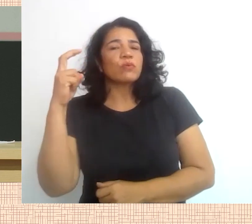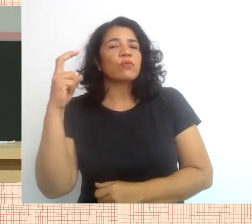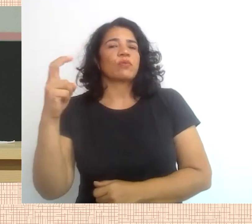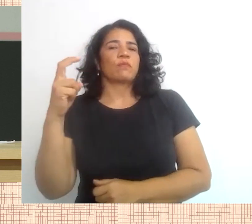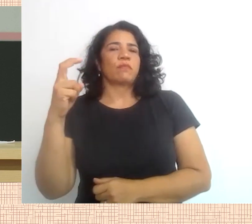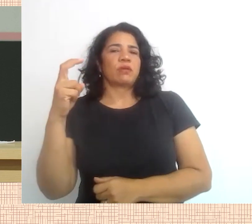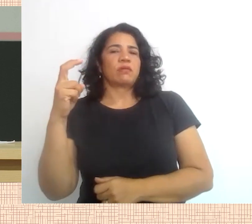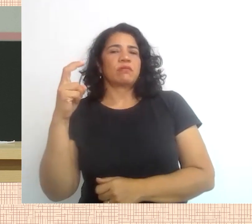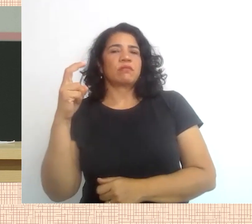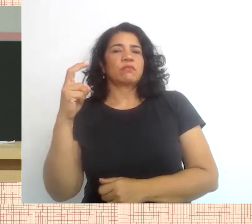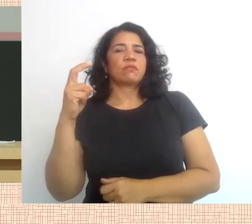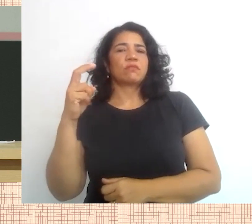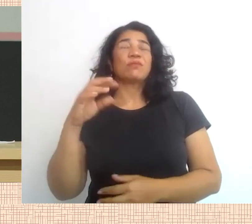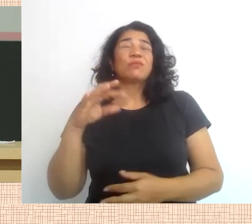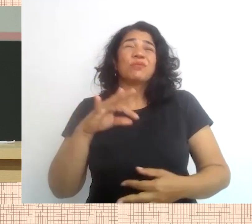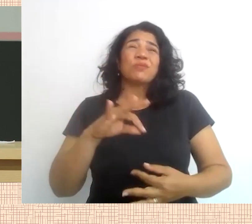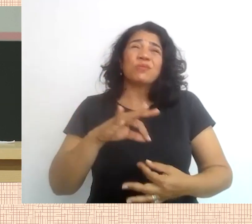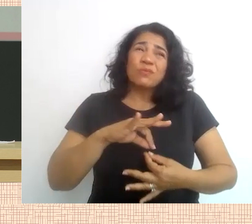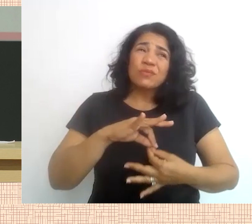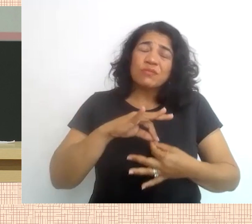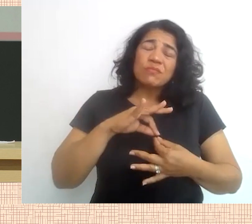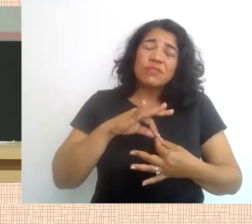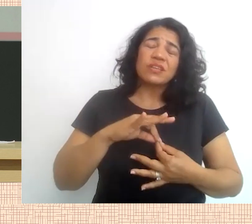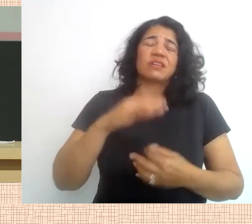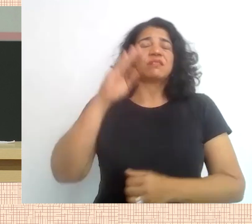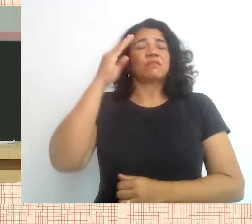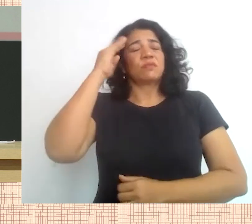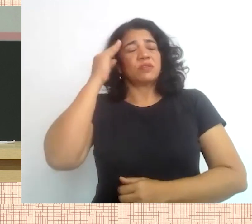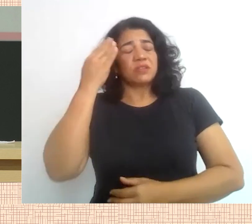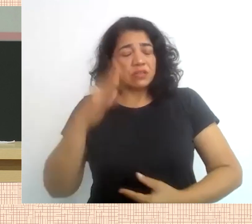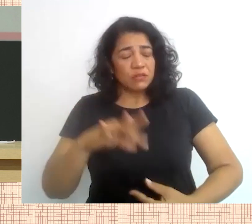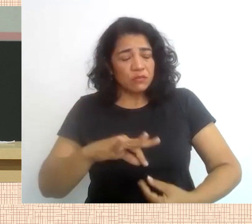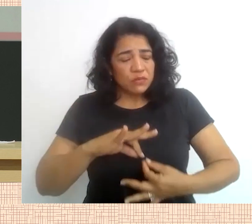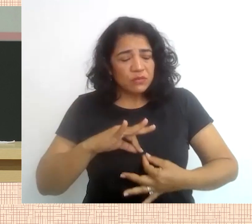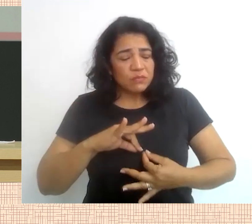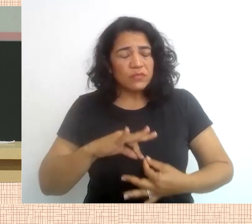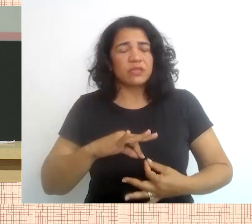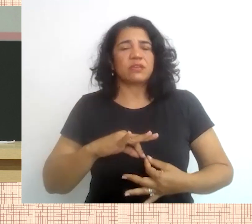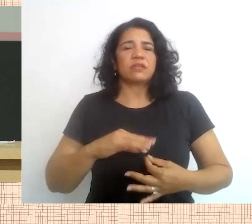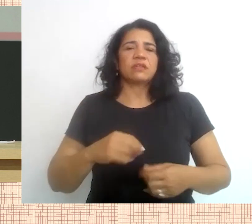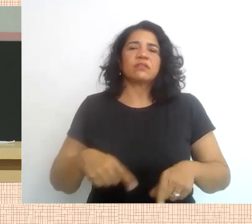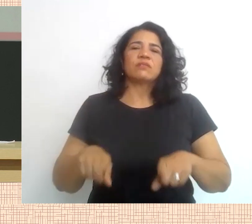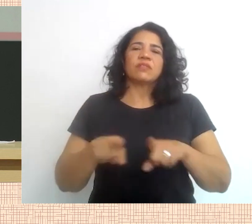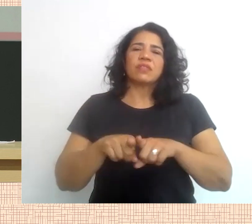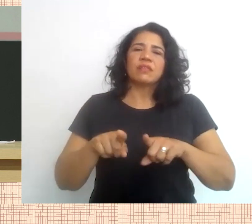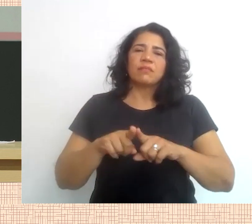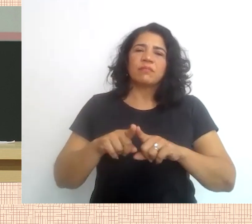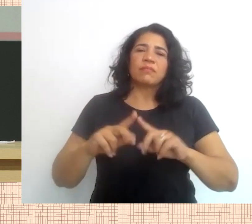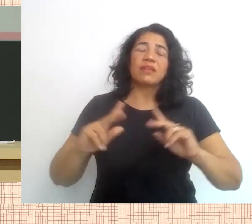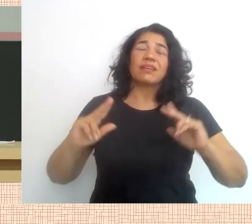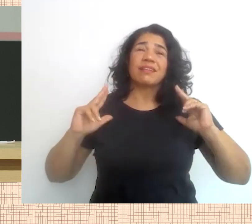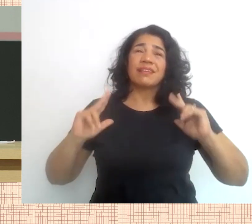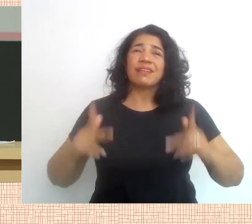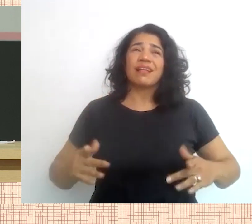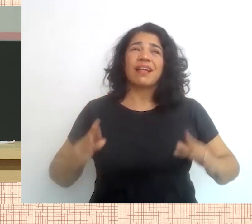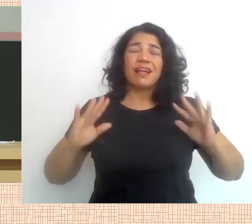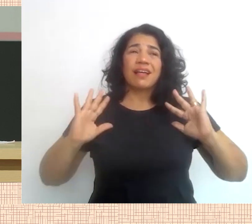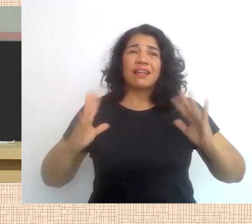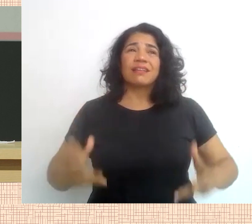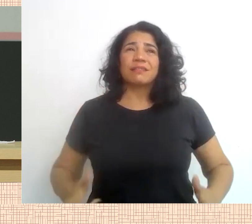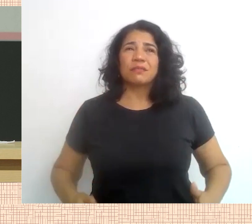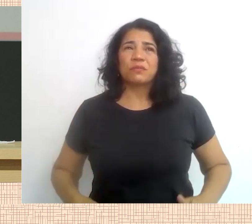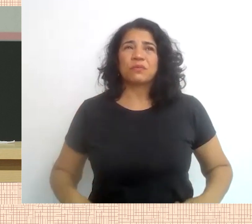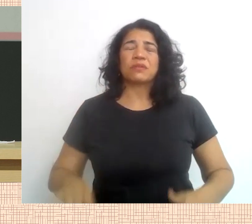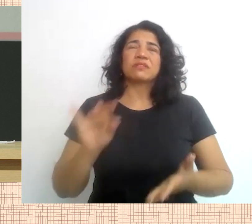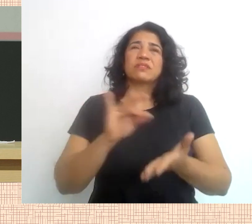portanto, poucas pessoas atingem esse nível de espiritualidade, entre aspas, as quais se